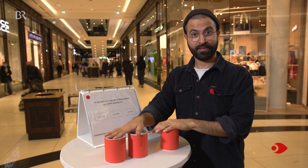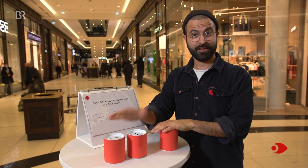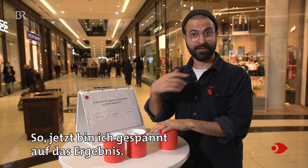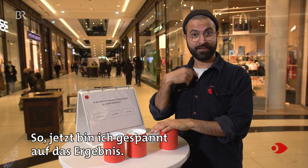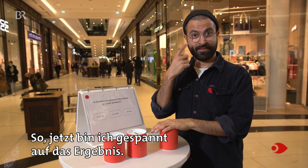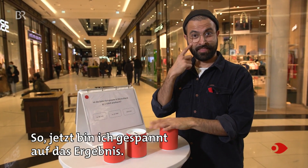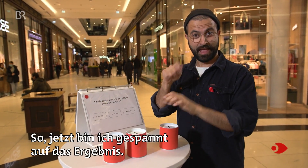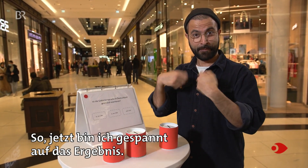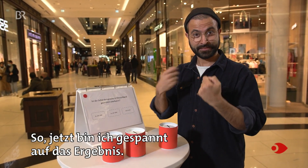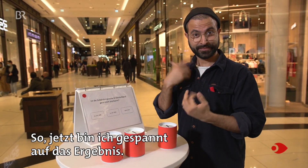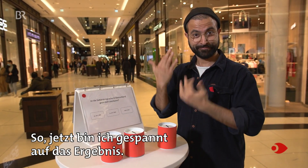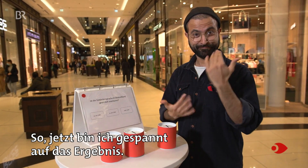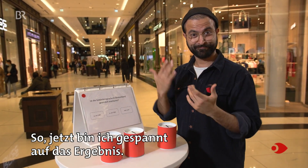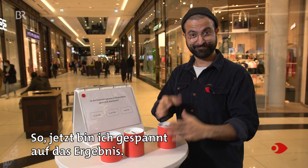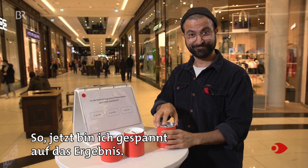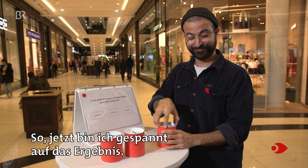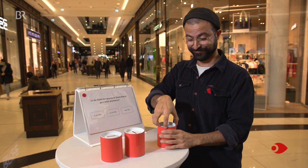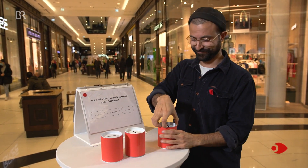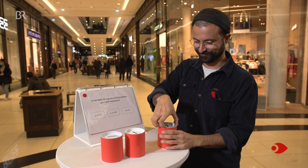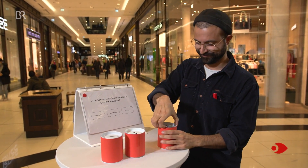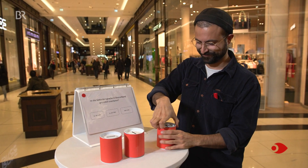So, jetzt bin ich gespannt auf das Ergebnis.